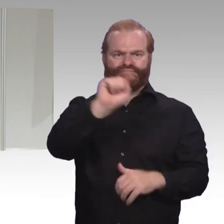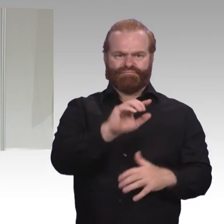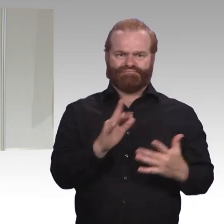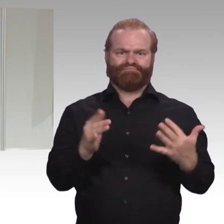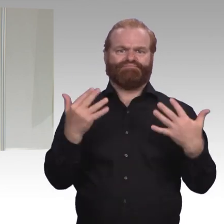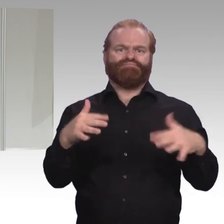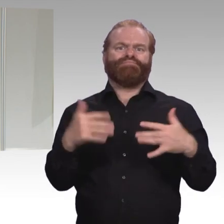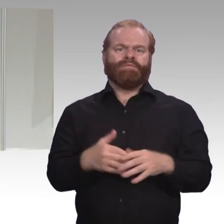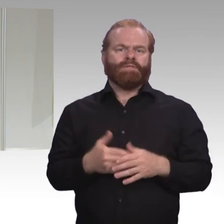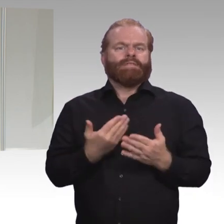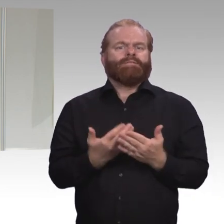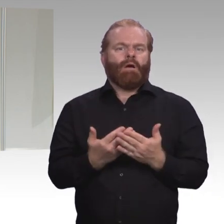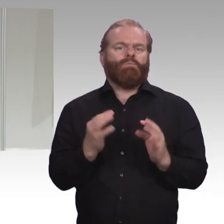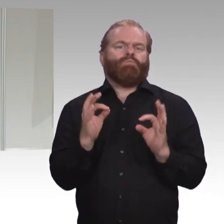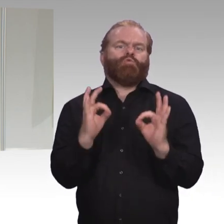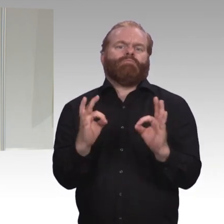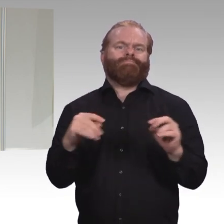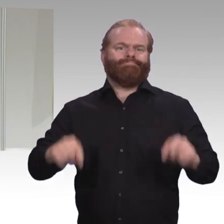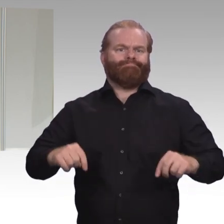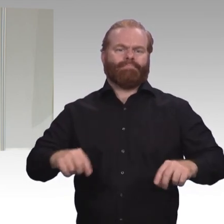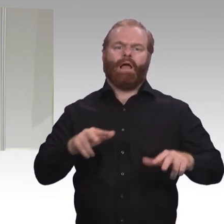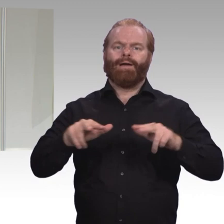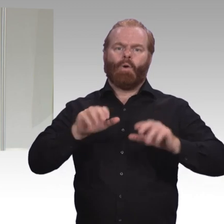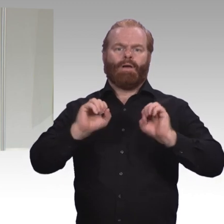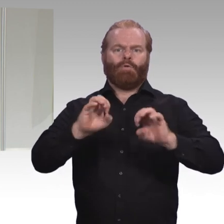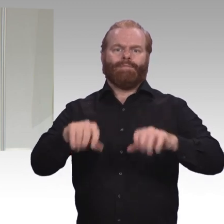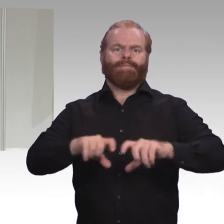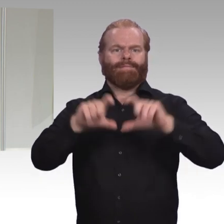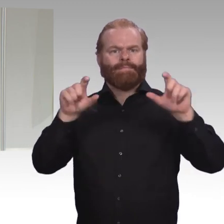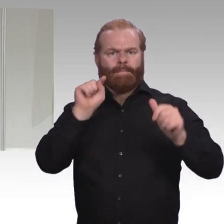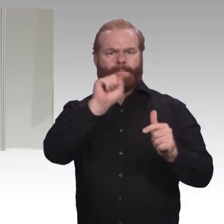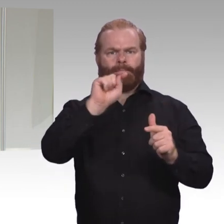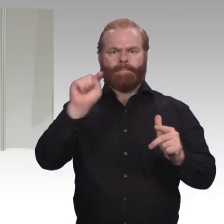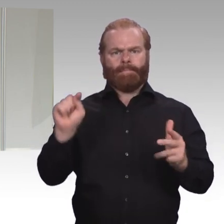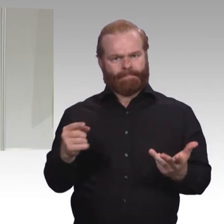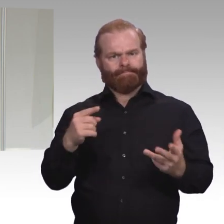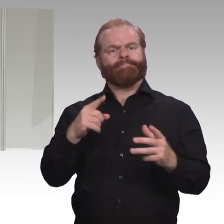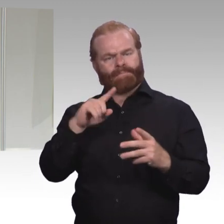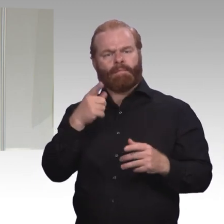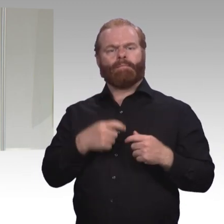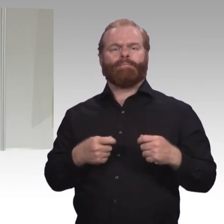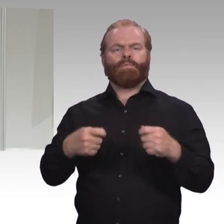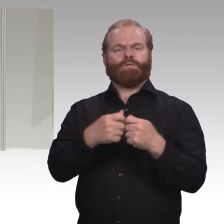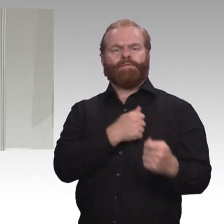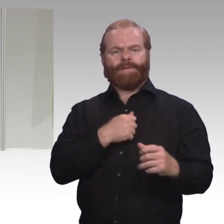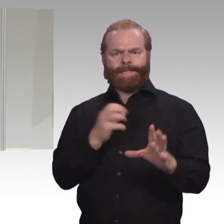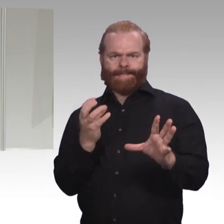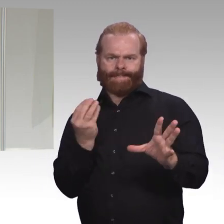ein angemessener, ein zeitgemäßer ist. Weil in Ihrer Rede war viel von Stärke.